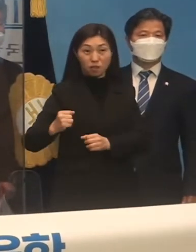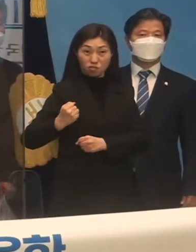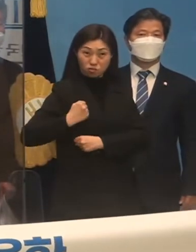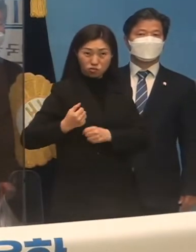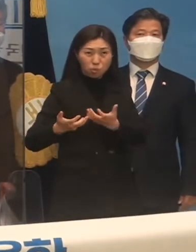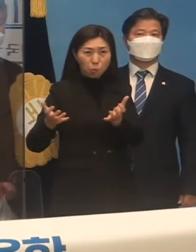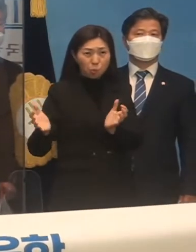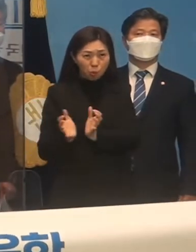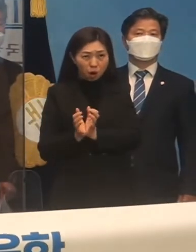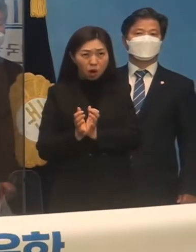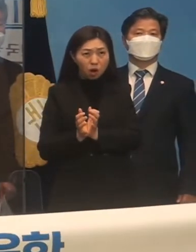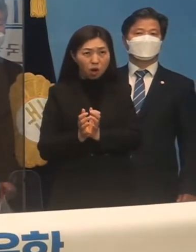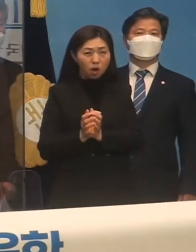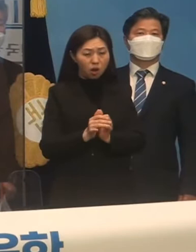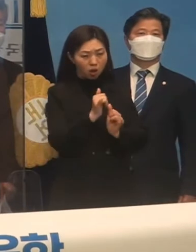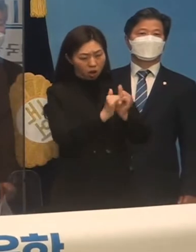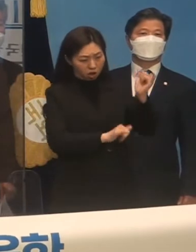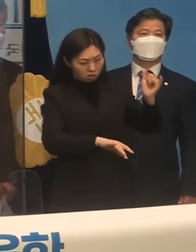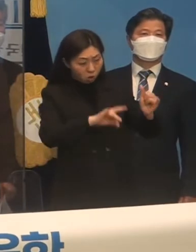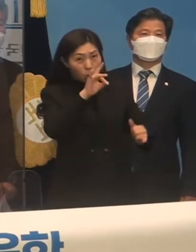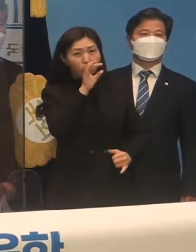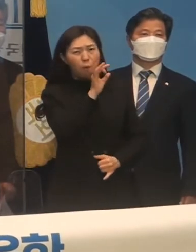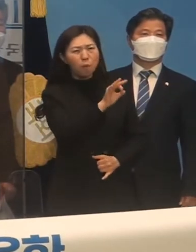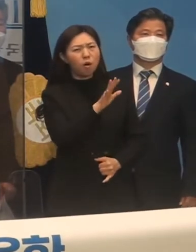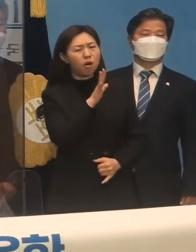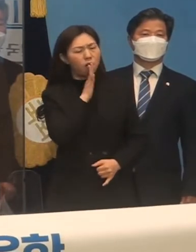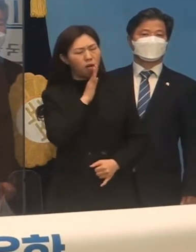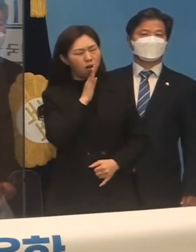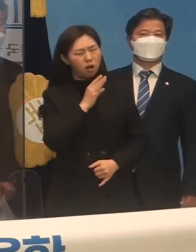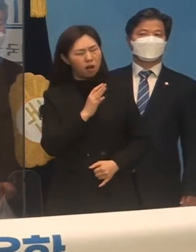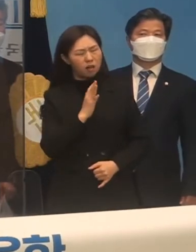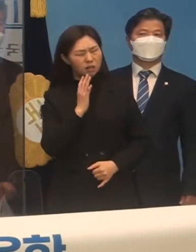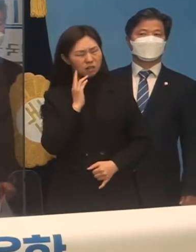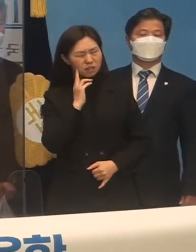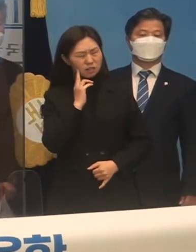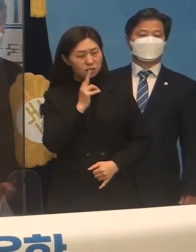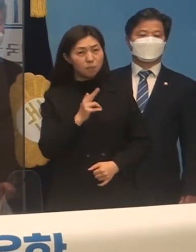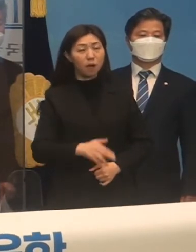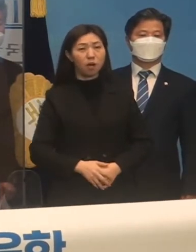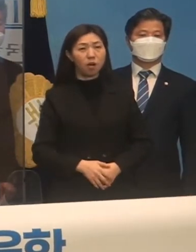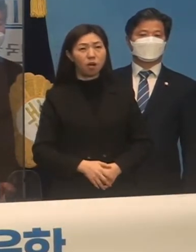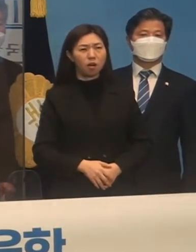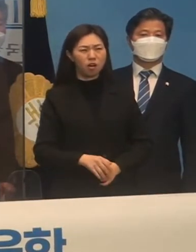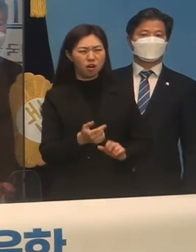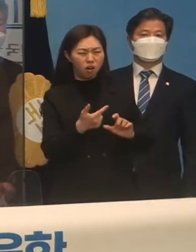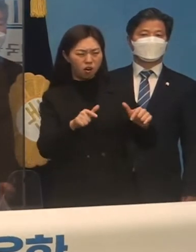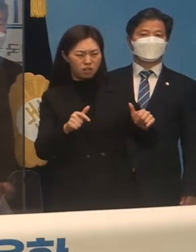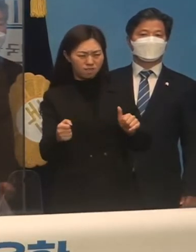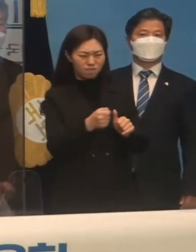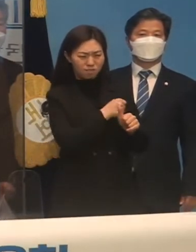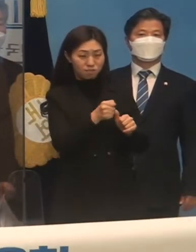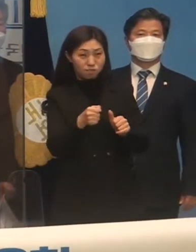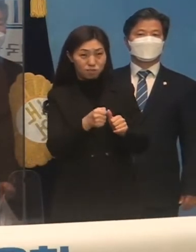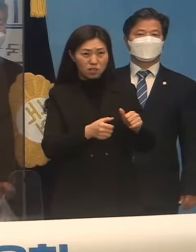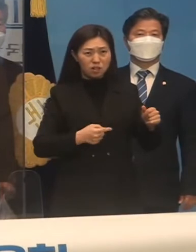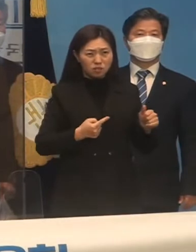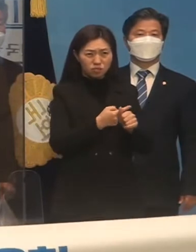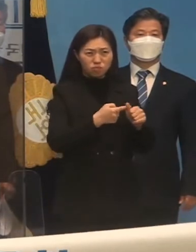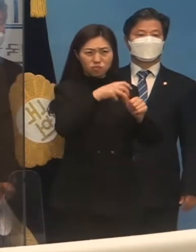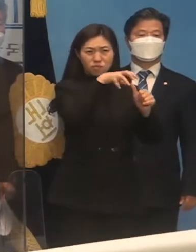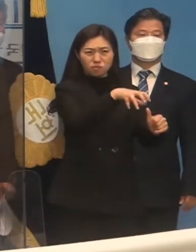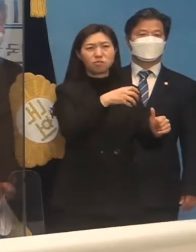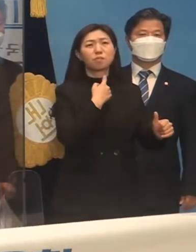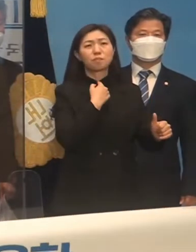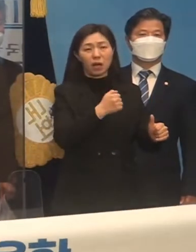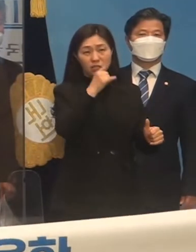찾아보기 힘들 아주 잔혹스럽고 엄청난 폭압을 전개해왔습니다.